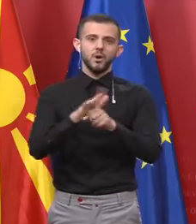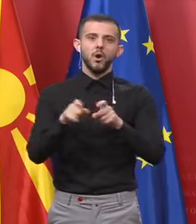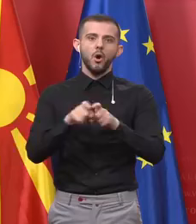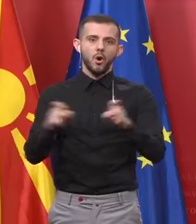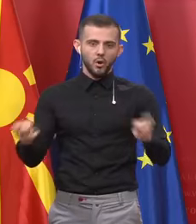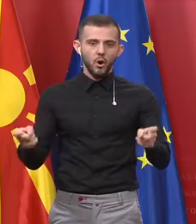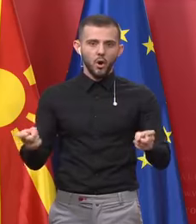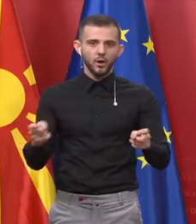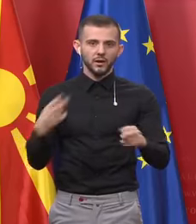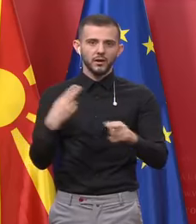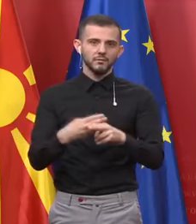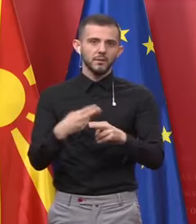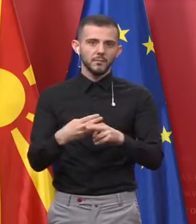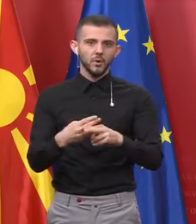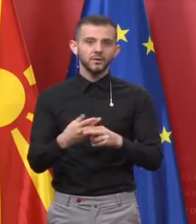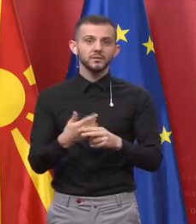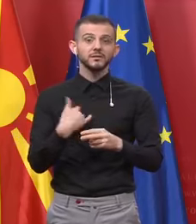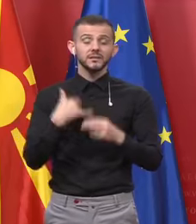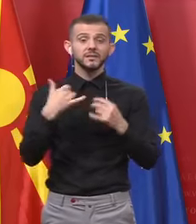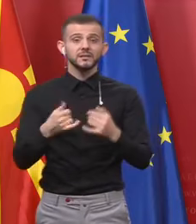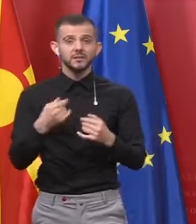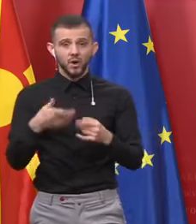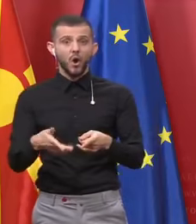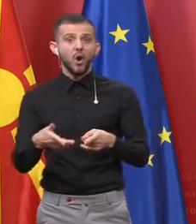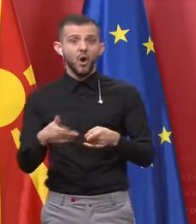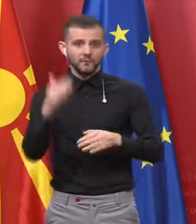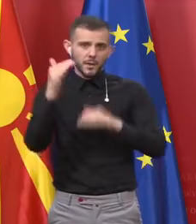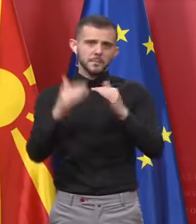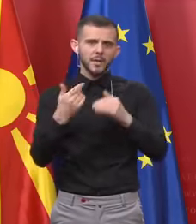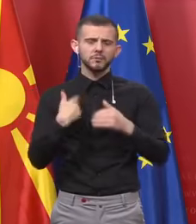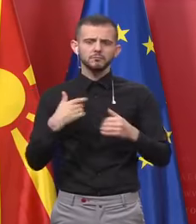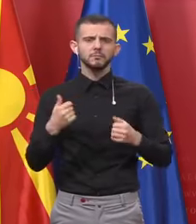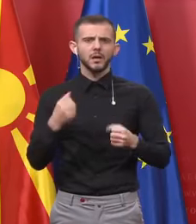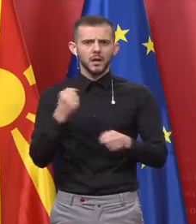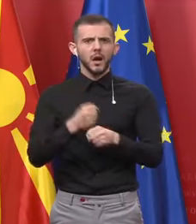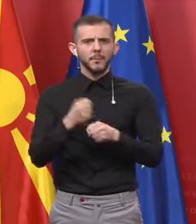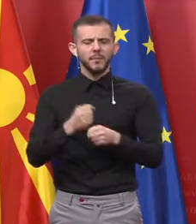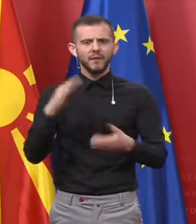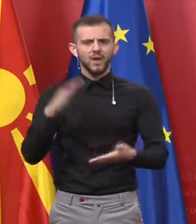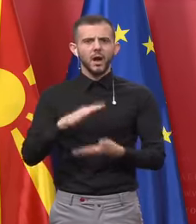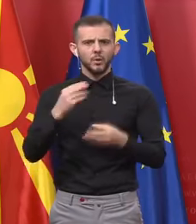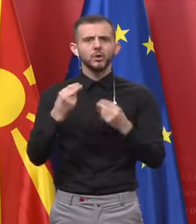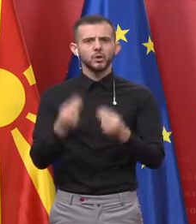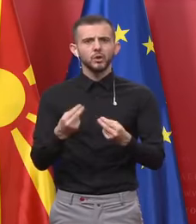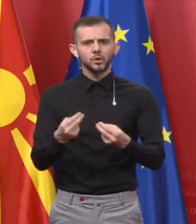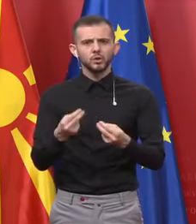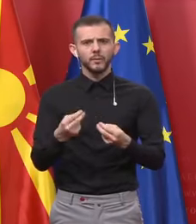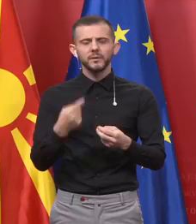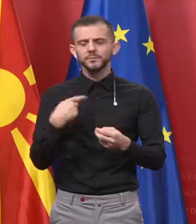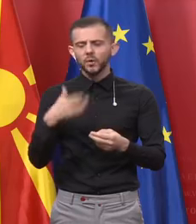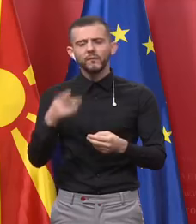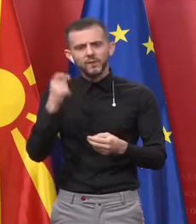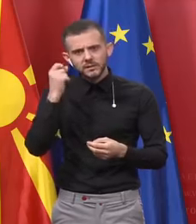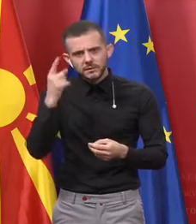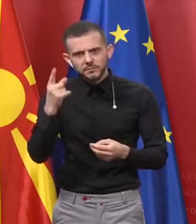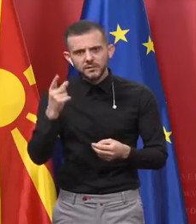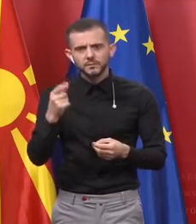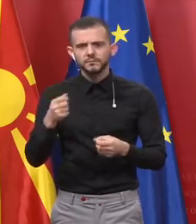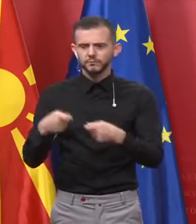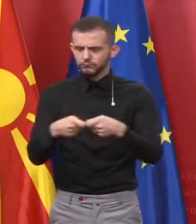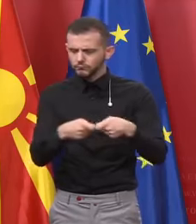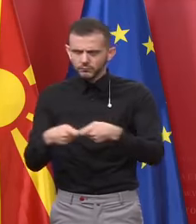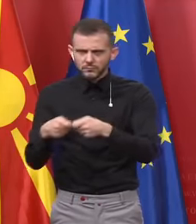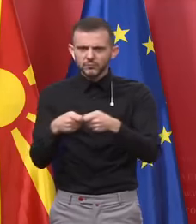заразени, кој што ние еве со овие мерки сега успешно го амортизираме. Во таа смисла, организацијата на функционирање